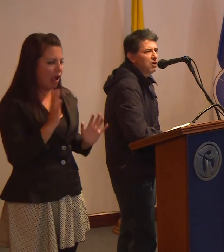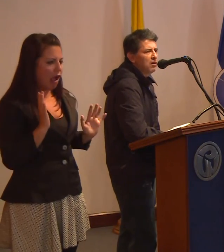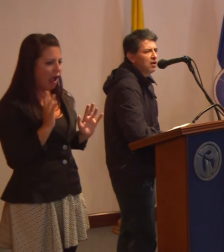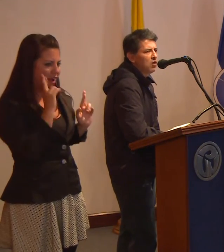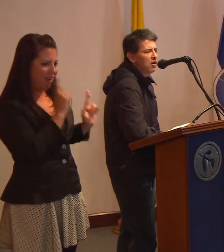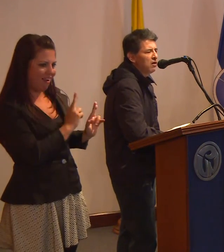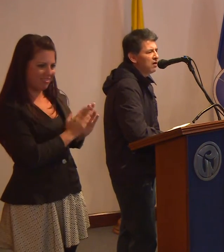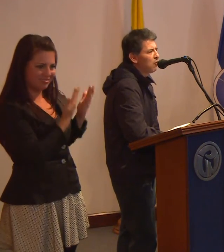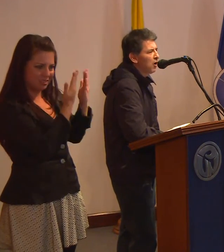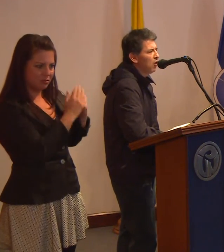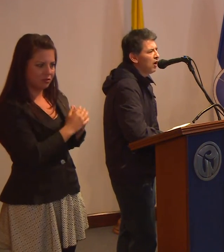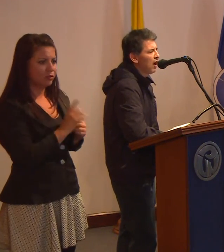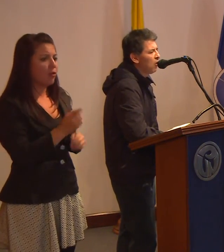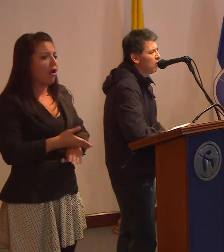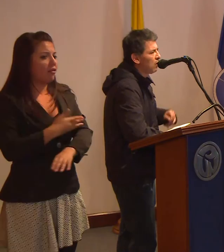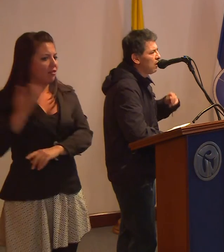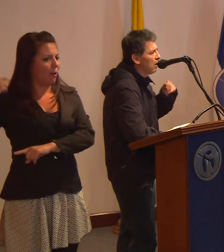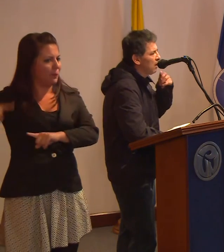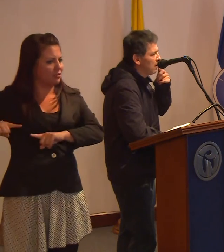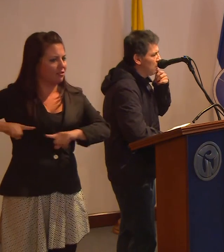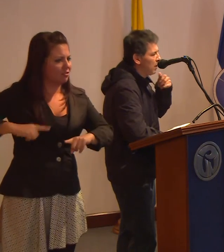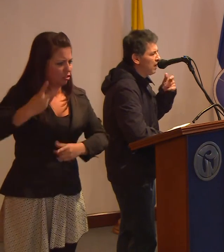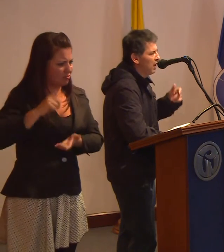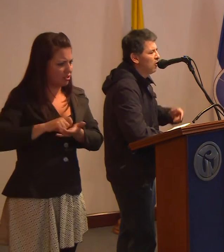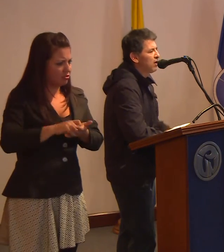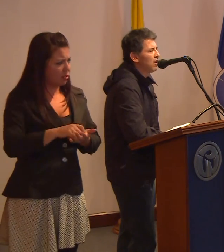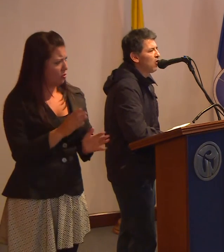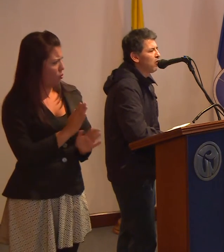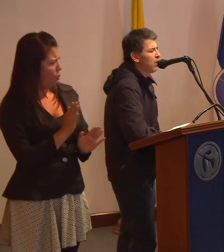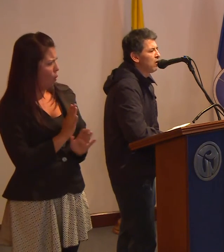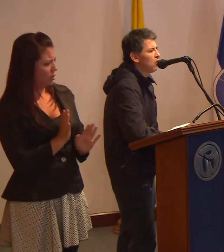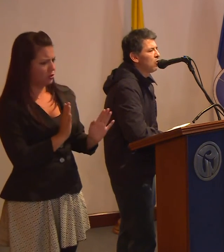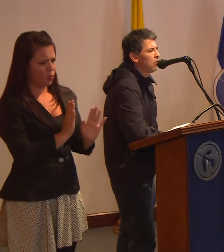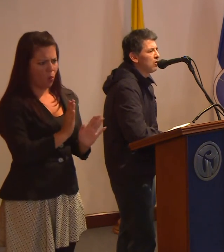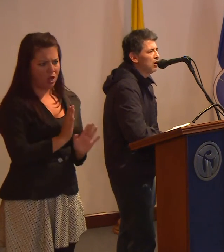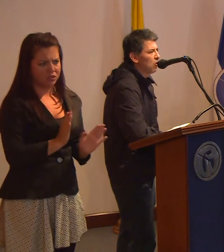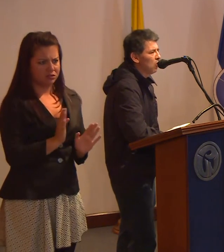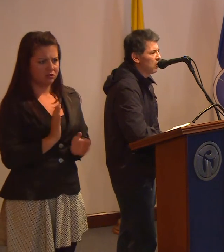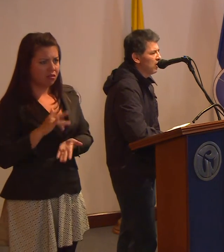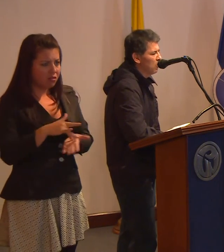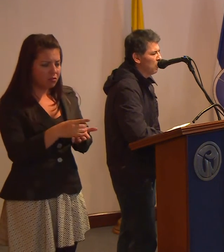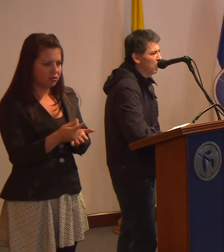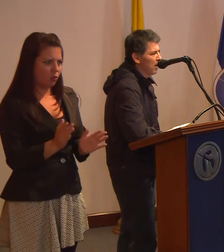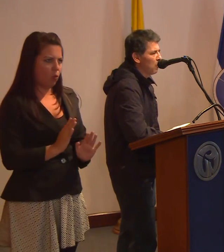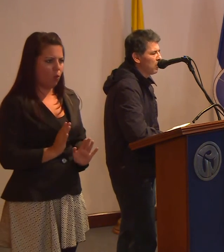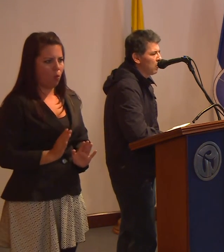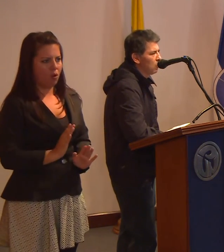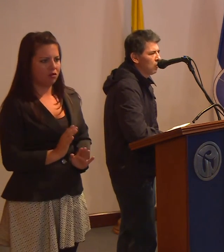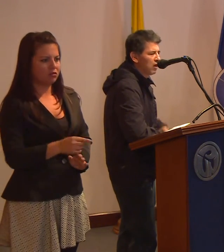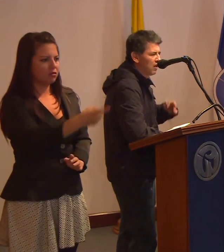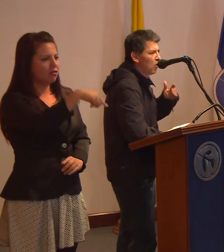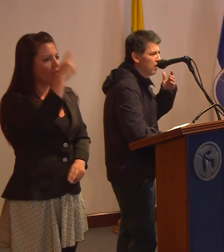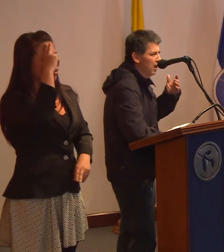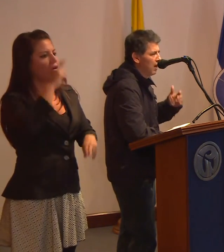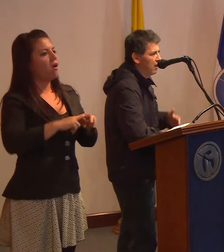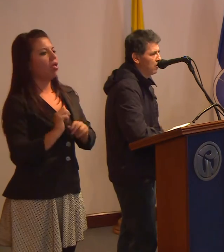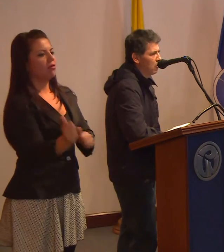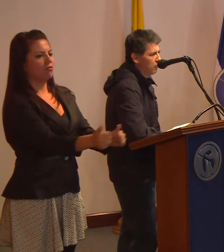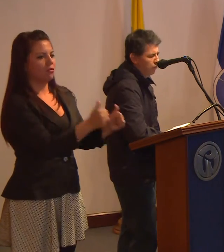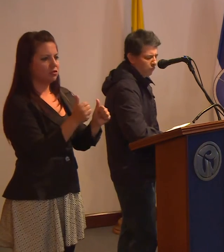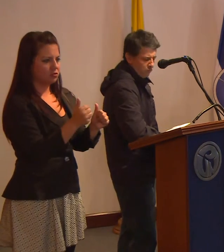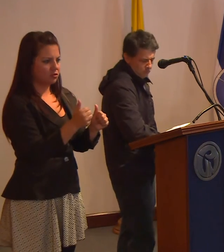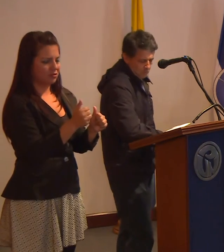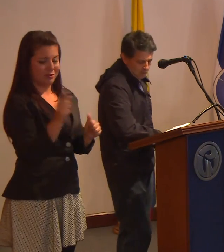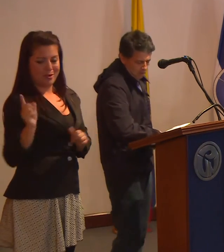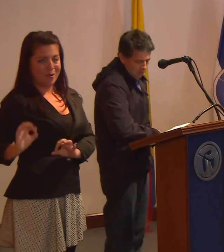anteriores administraciones siempre lo negaron y siempre dijeron que ese era un invento de todos los que nos oponíamos a su extraordinaria